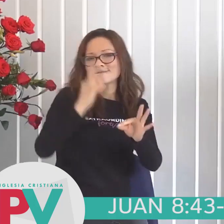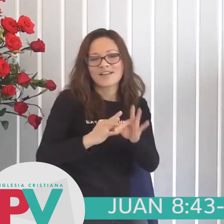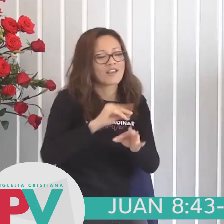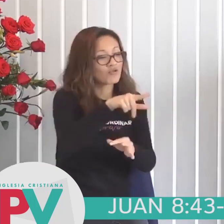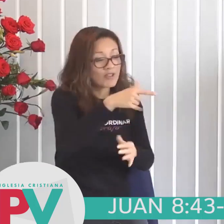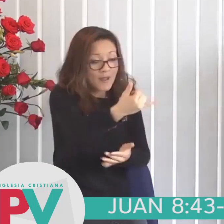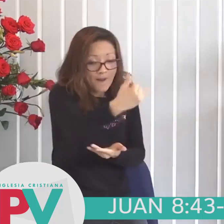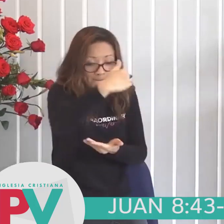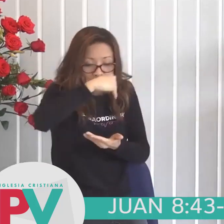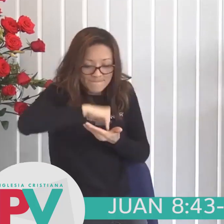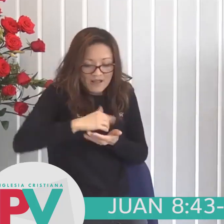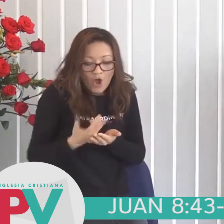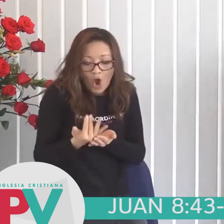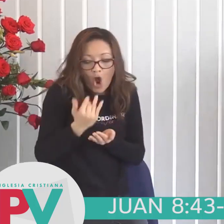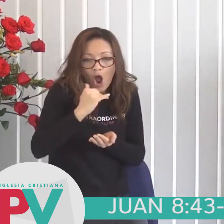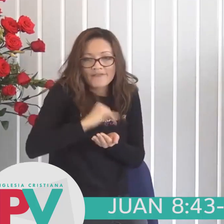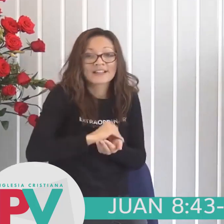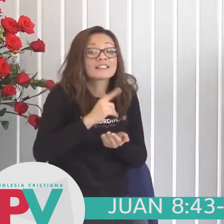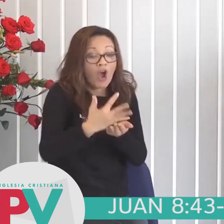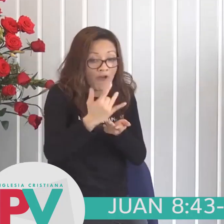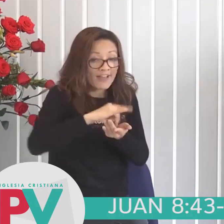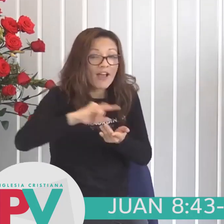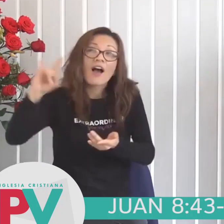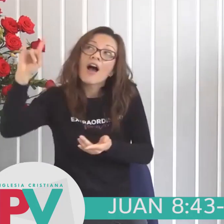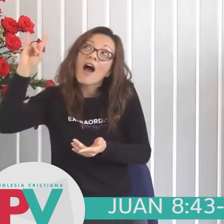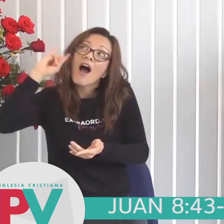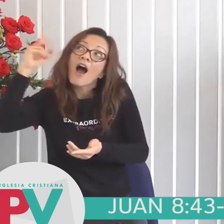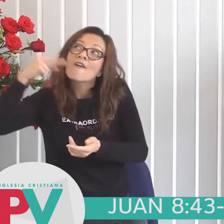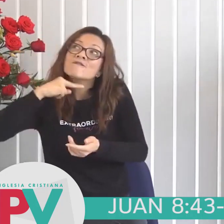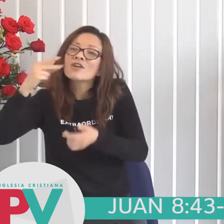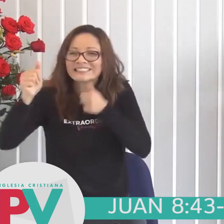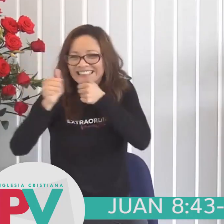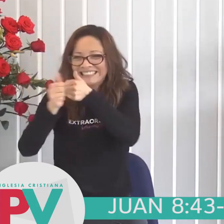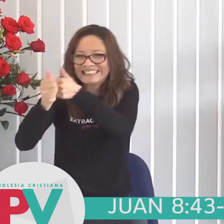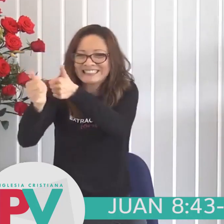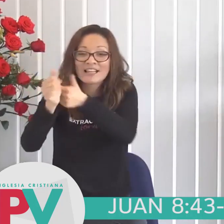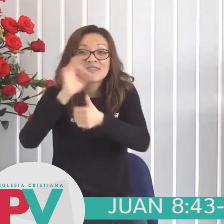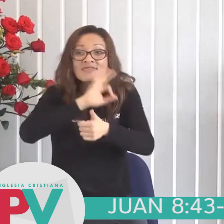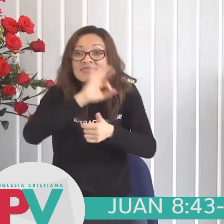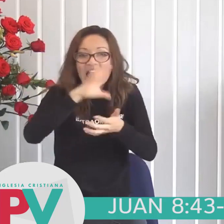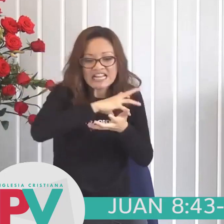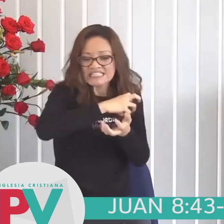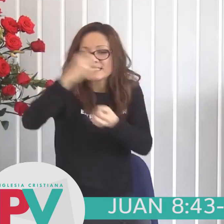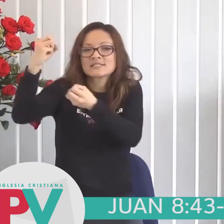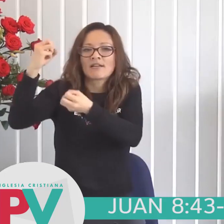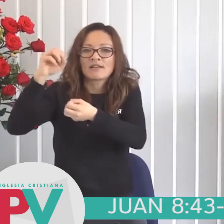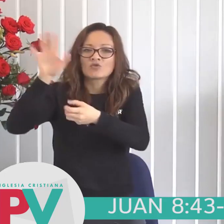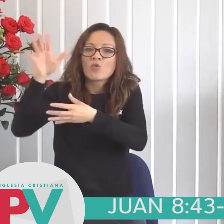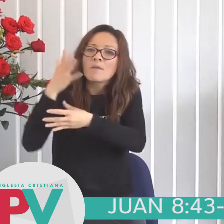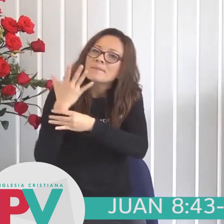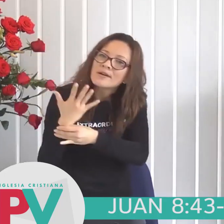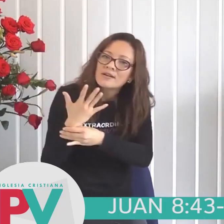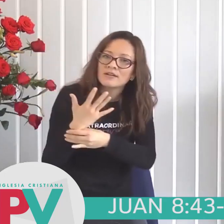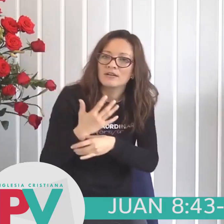mis ovejas. Mis ovejas oyen mi voz y me siguen y nadie las arrebatará de mi mano.